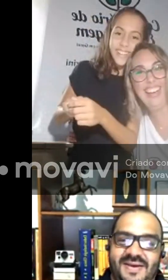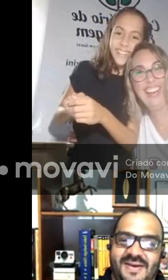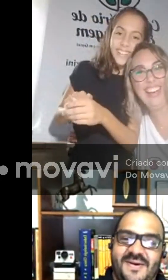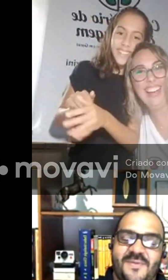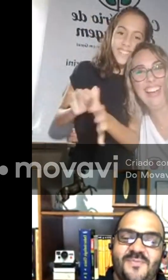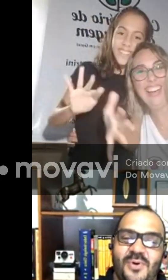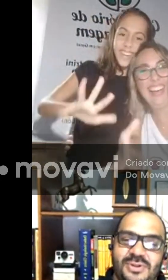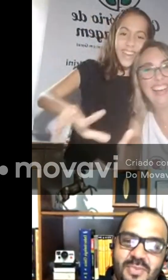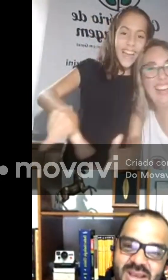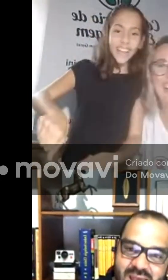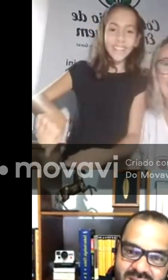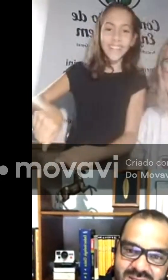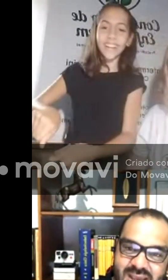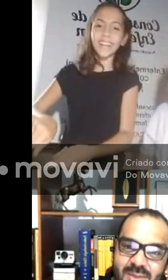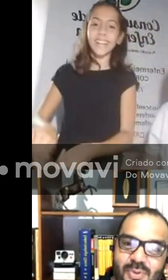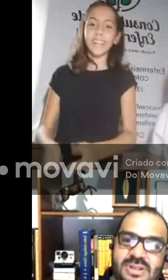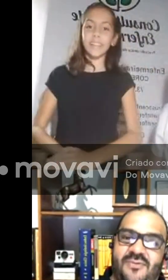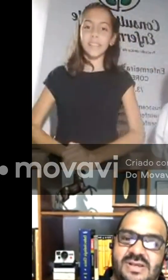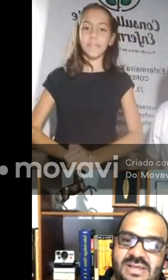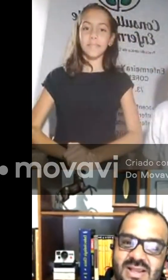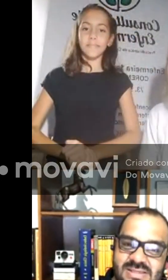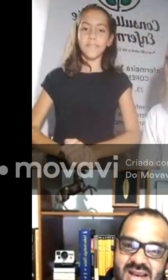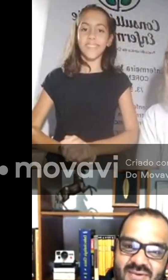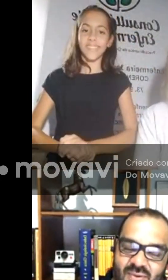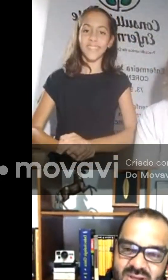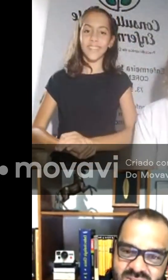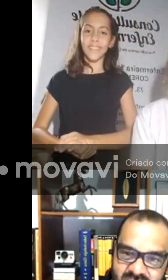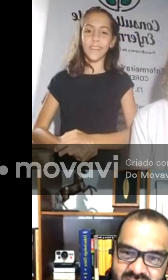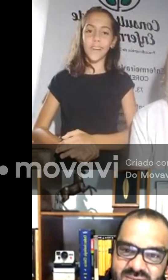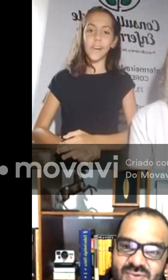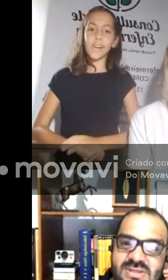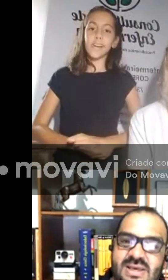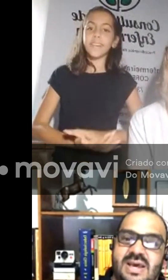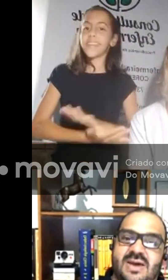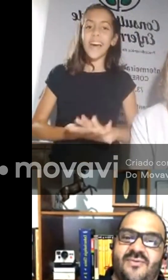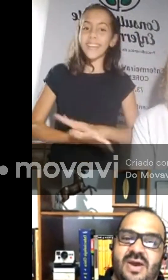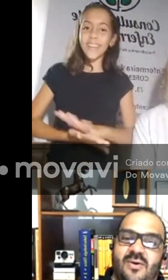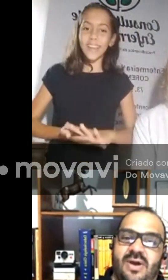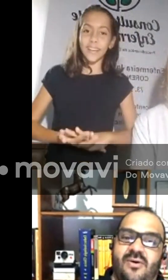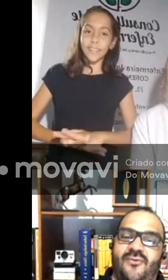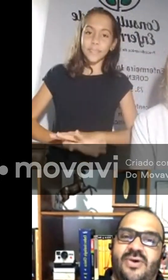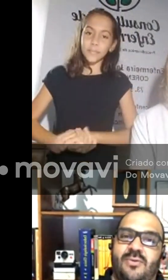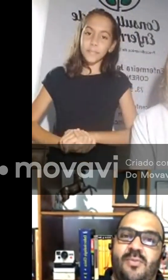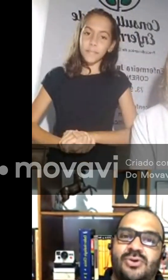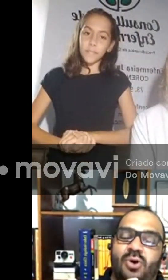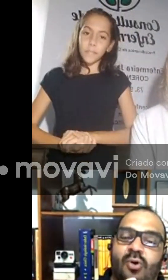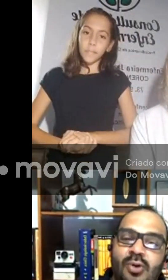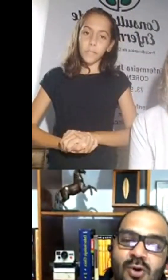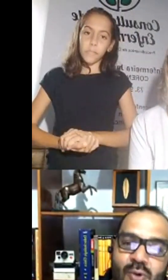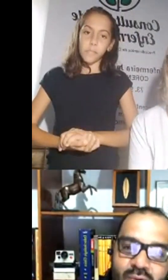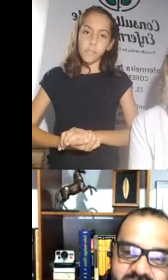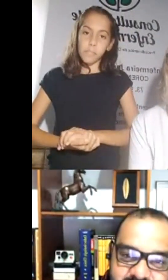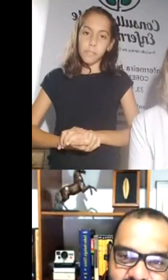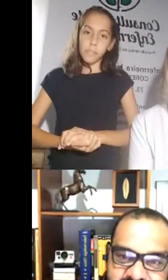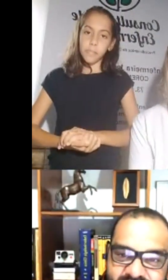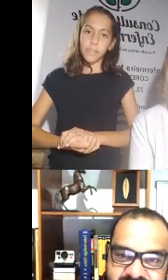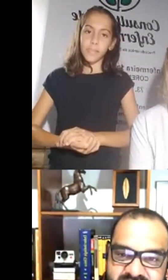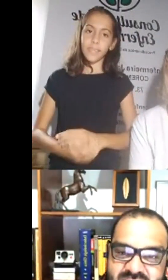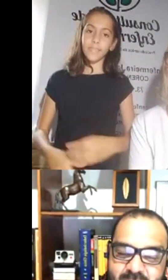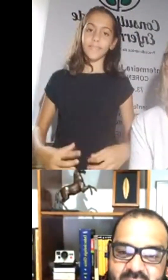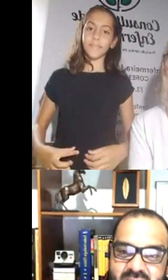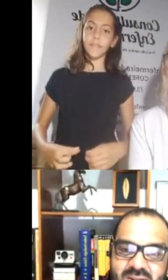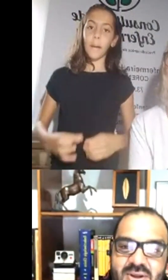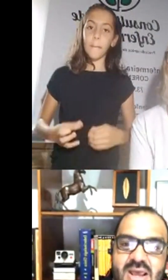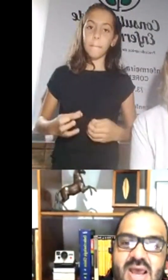aí. Muito Obrigada. obrigado, Inaê, por estar fazendo essa live com a gente. Eu fico muito orgulhoso de você fazer